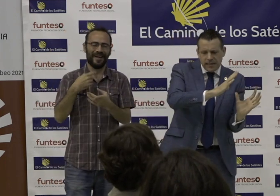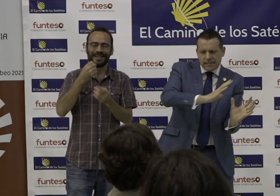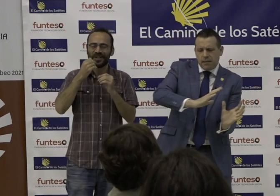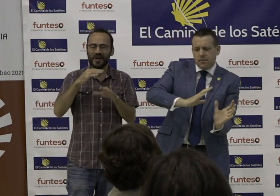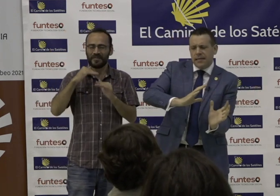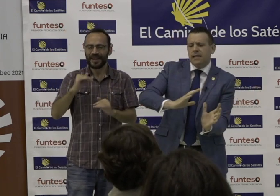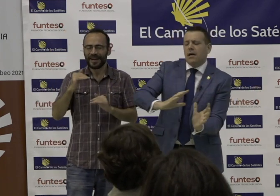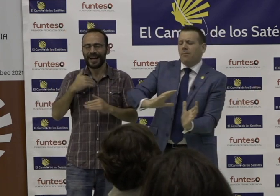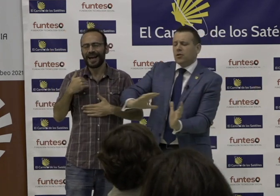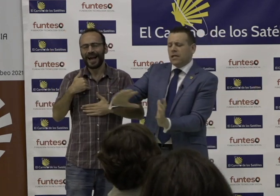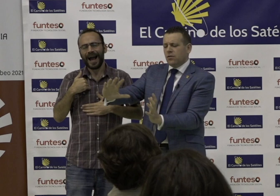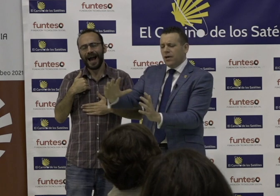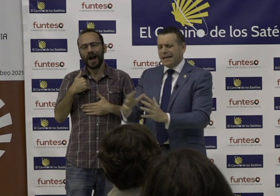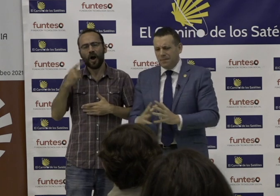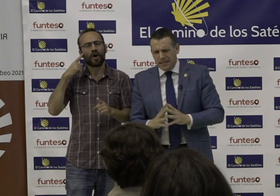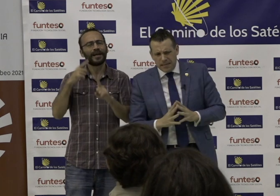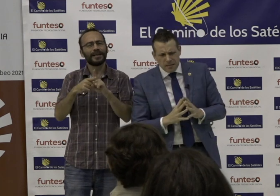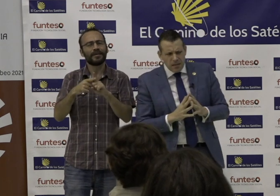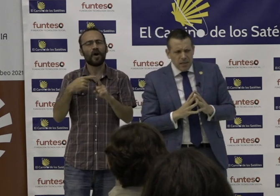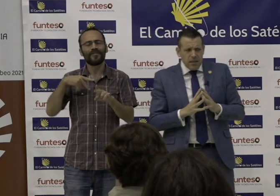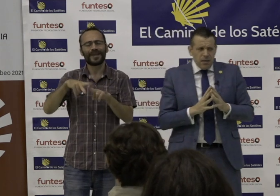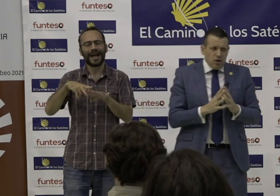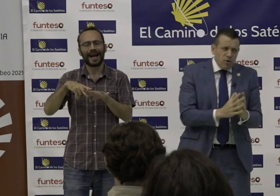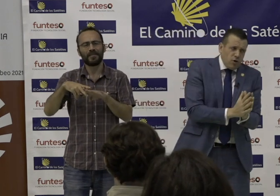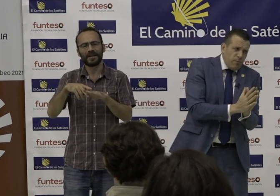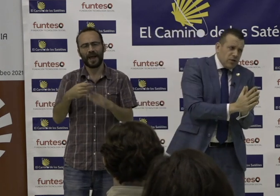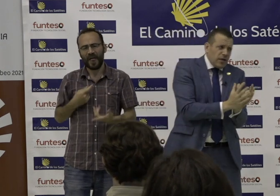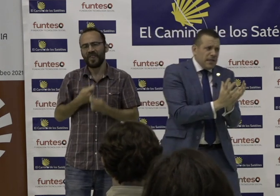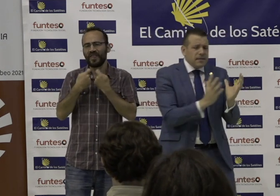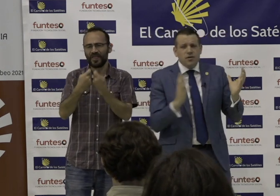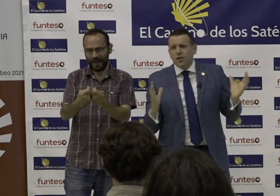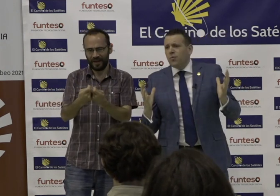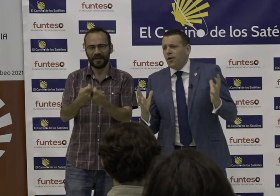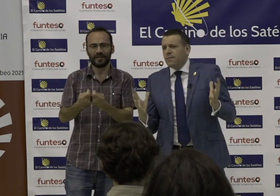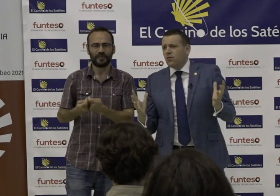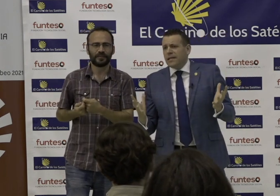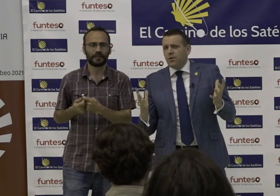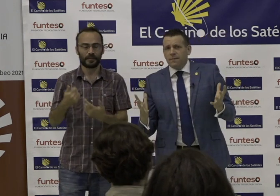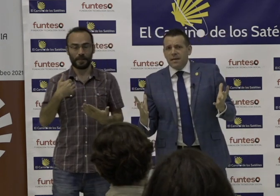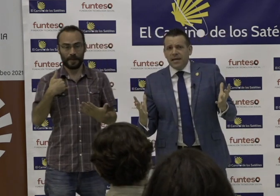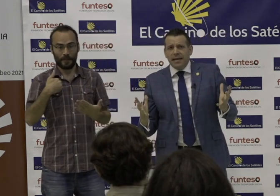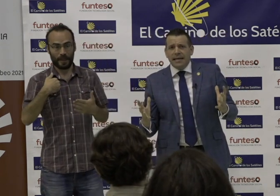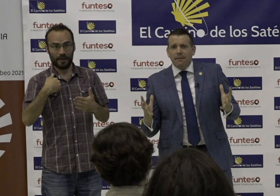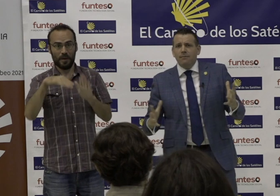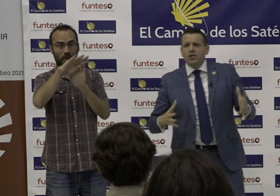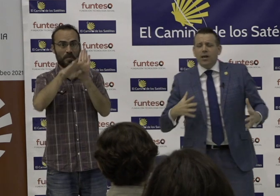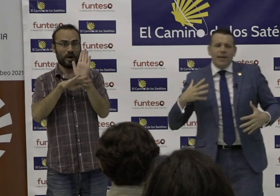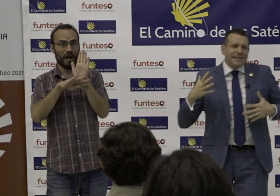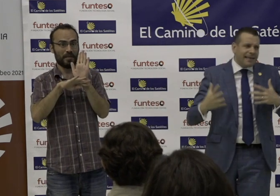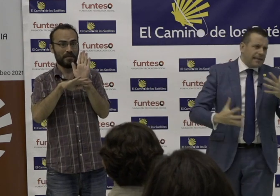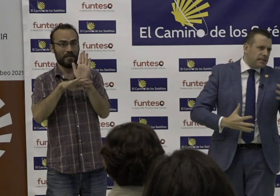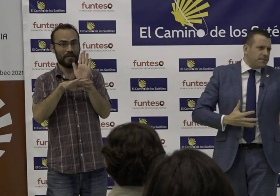es que tienes que seguir aportando herramientas. ¿Y cómo comparto herramientas? Si yo tengo un programa educativo de vida plena, que hablamos